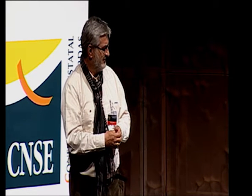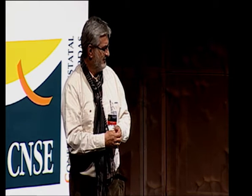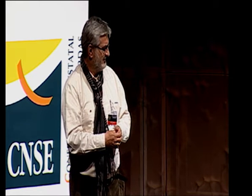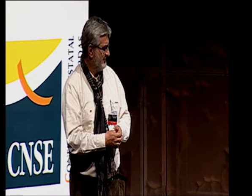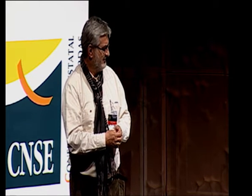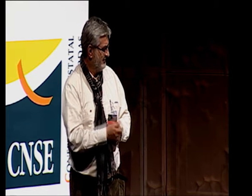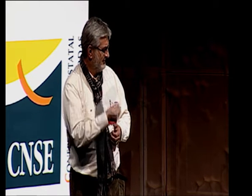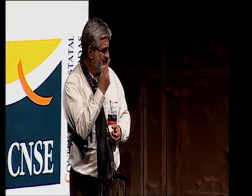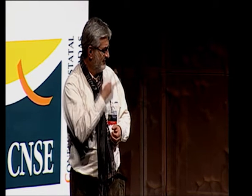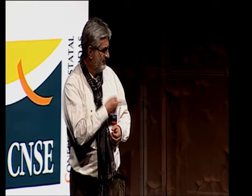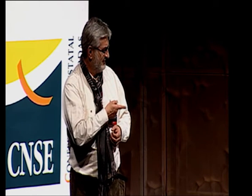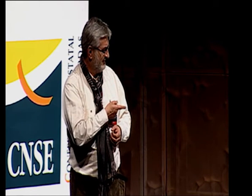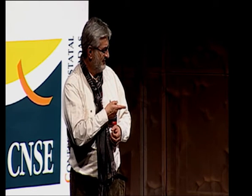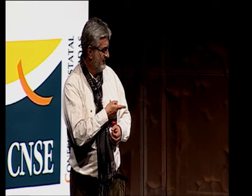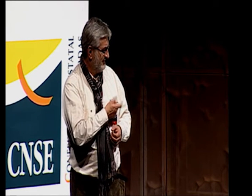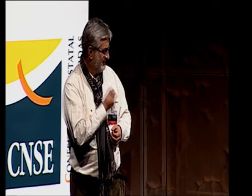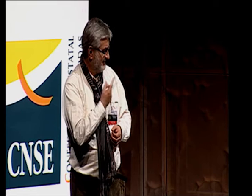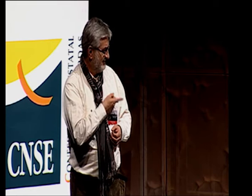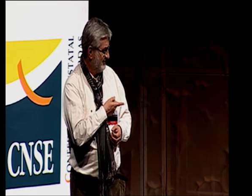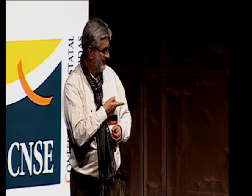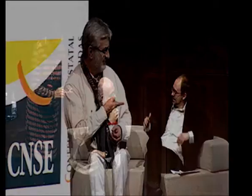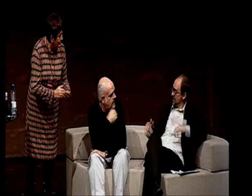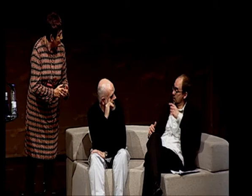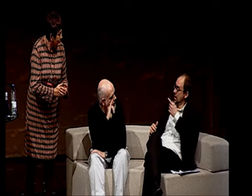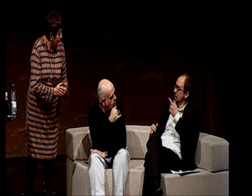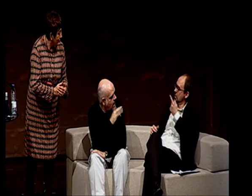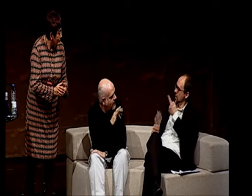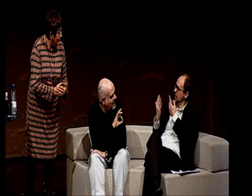tu de tu explicación Okay me has entendido